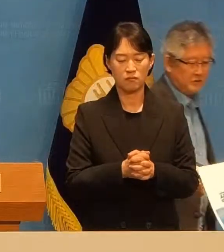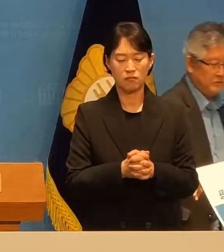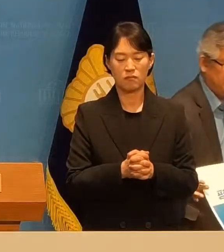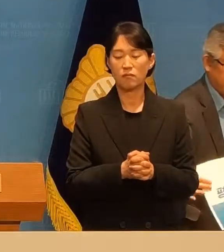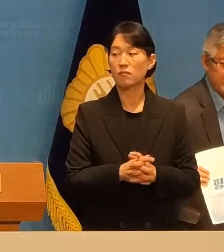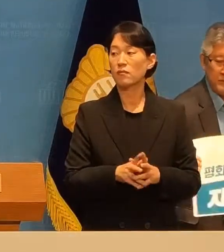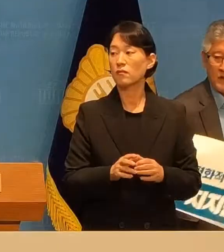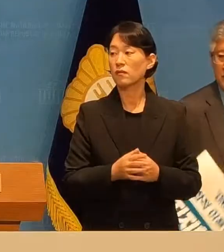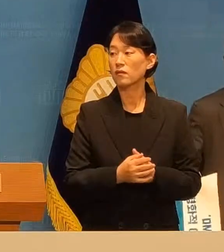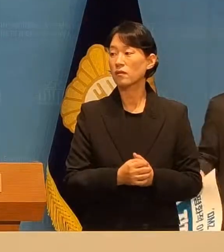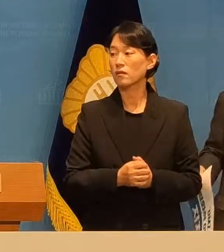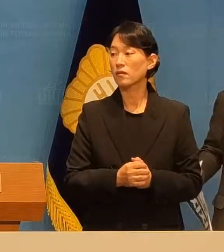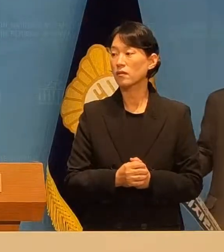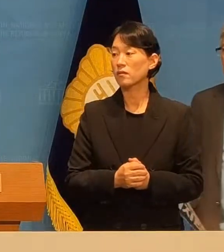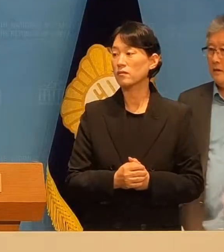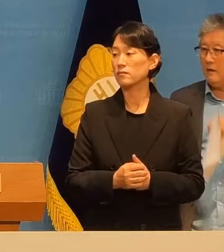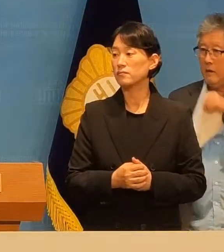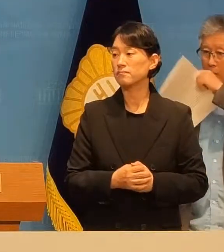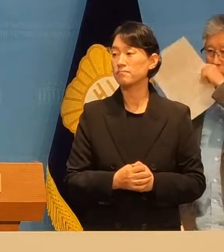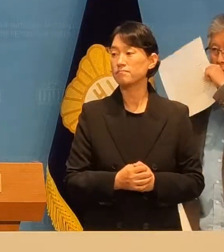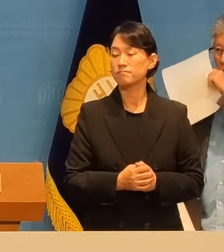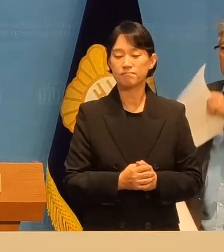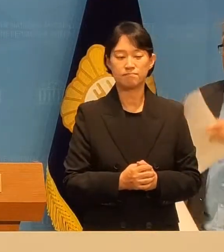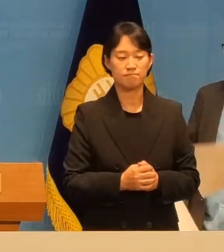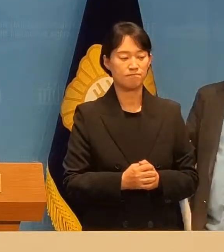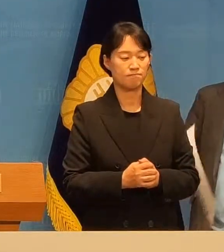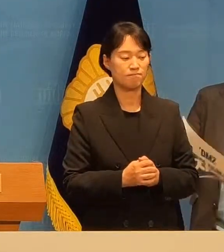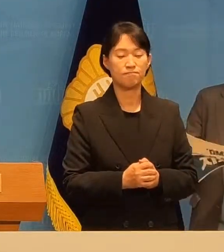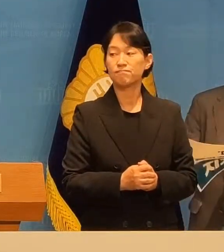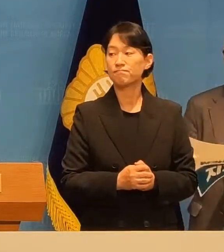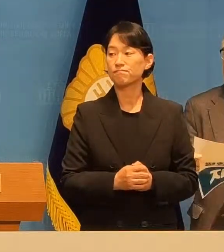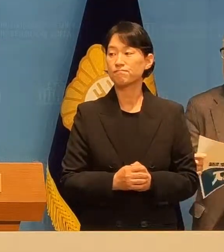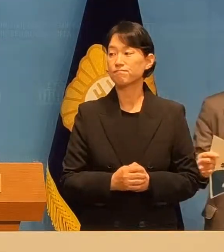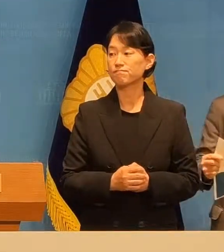신미연 위원장 좀 소개를 해줘요.